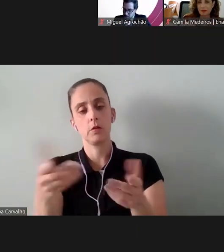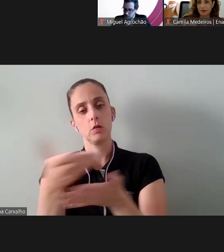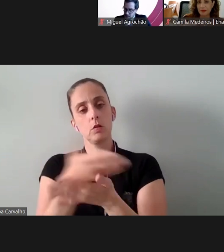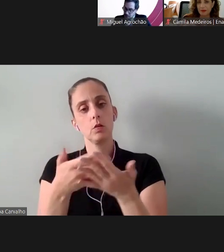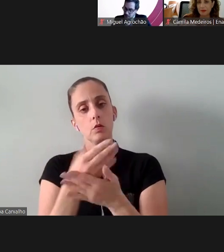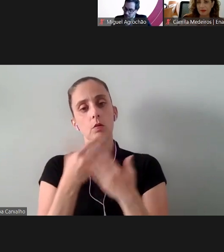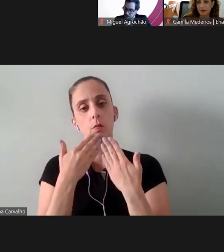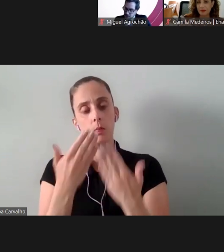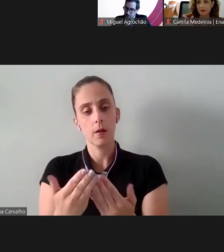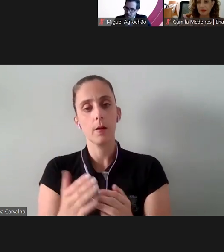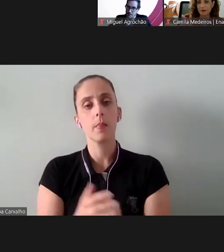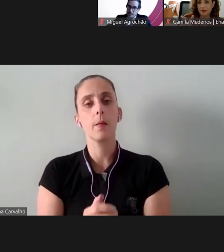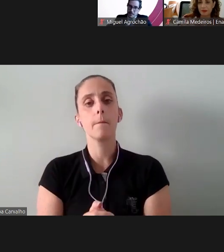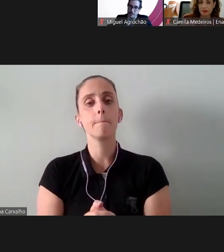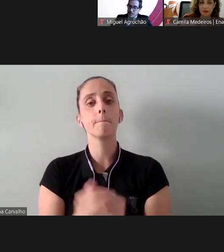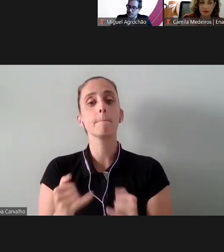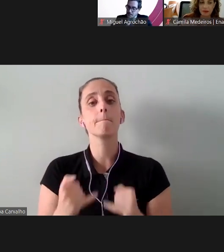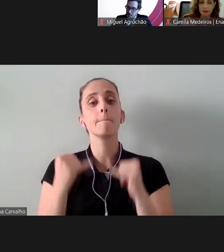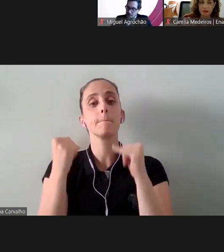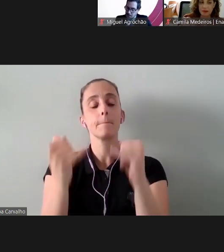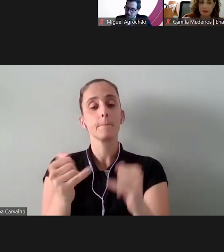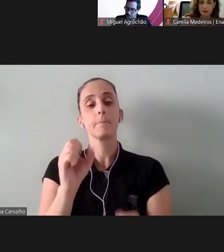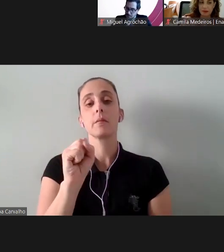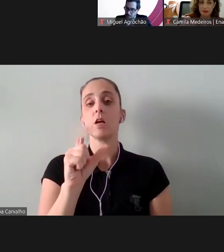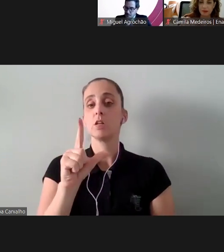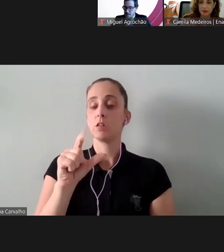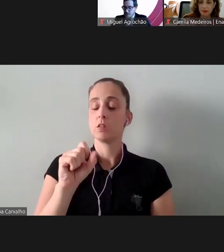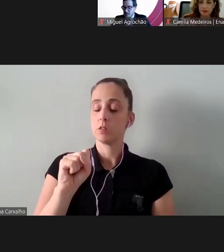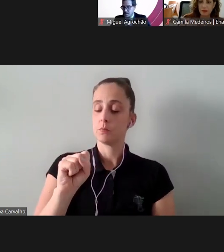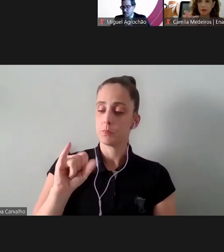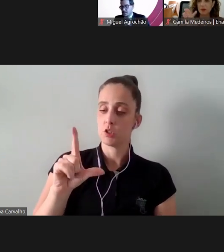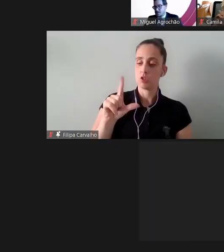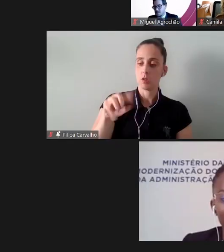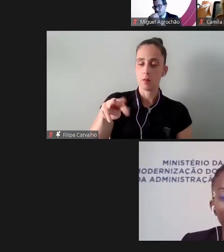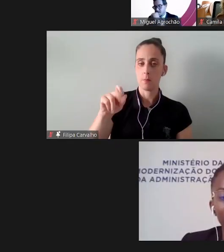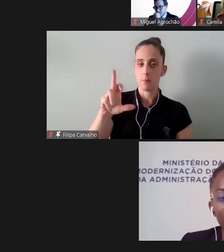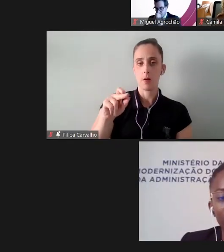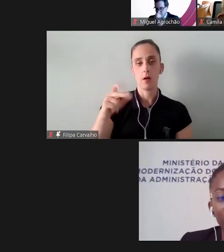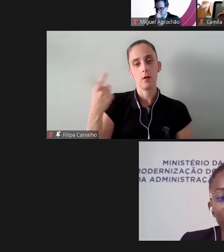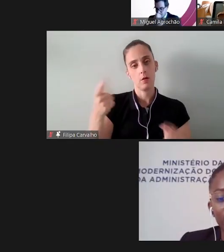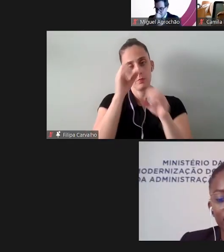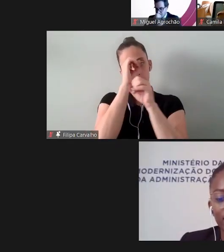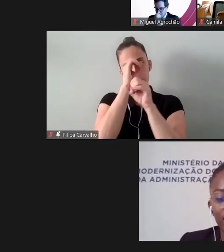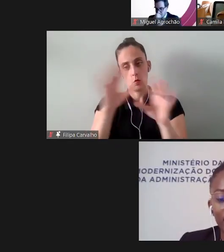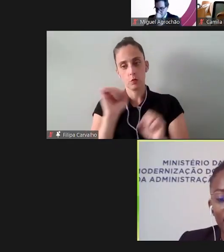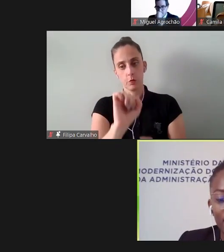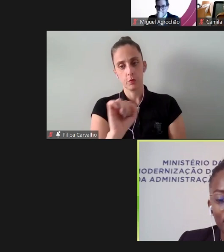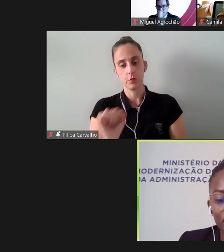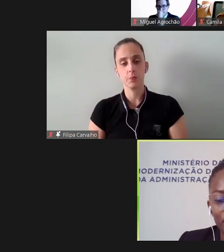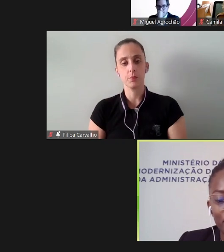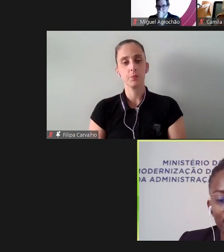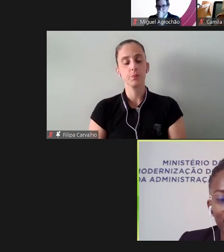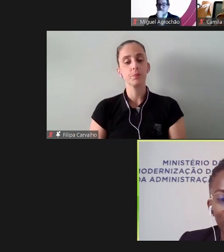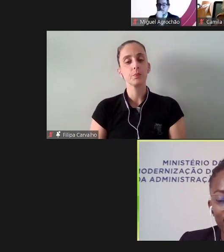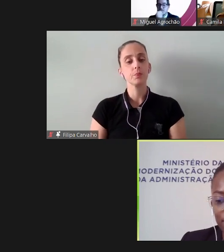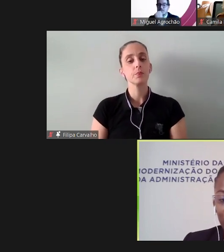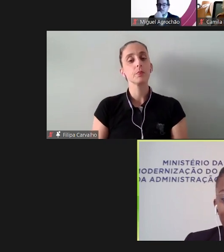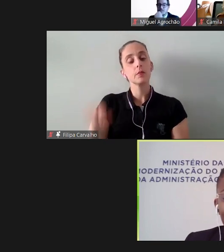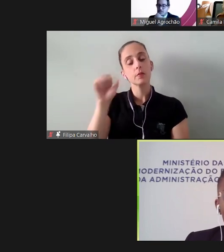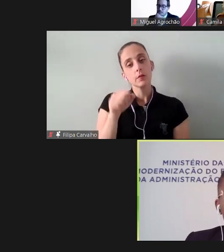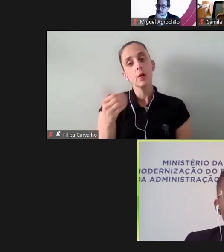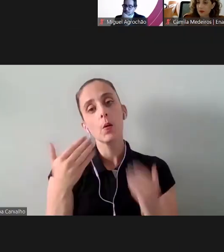conversa. Passo então aqui à Gilmara também para o seu comentário final. Sim,